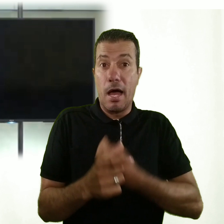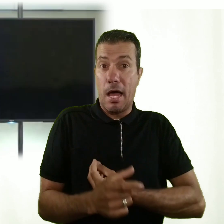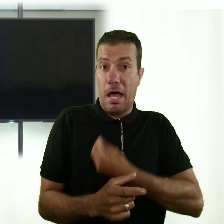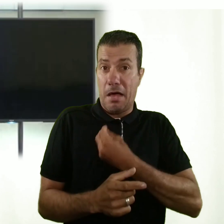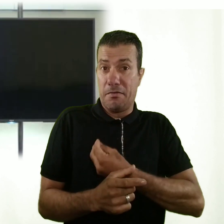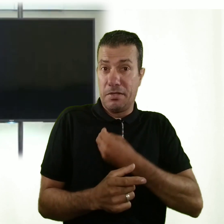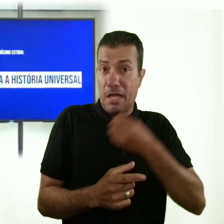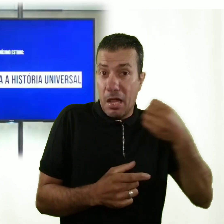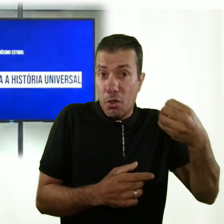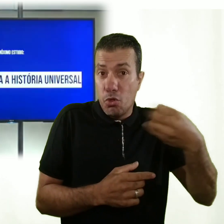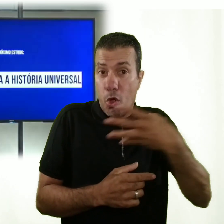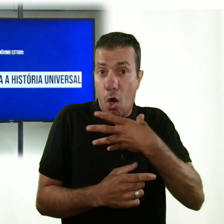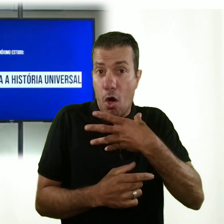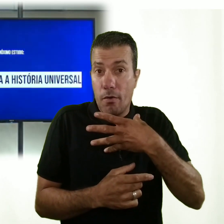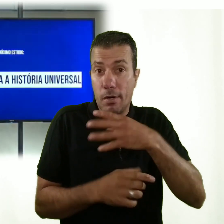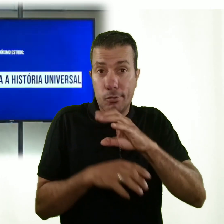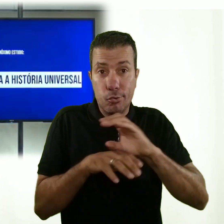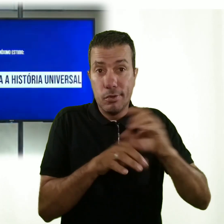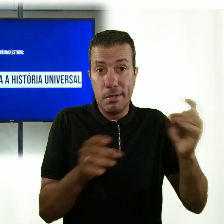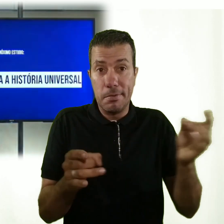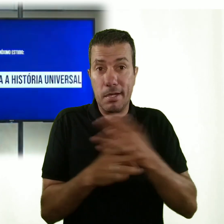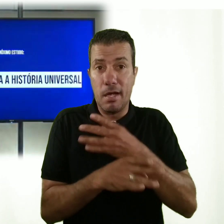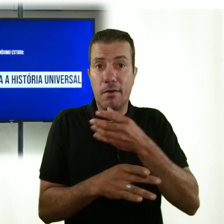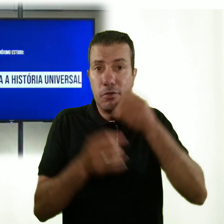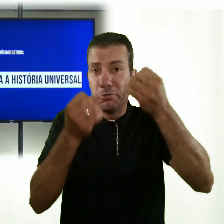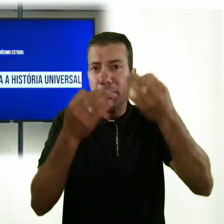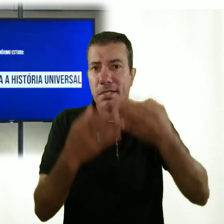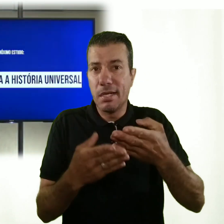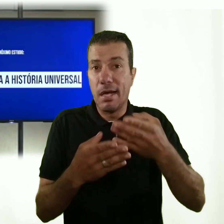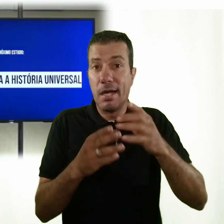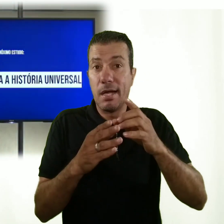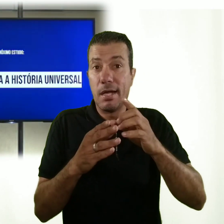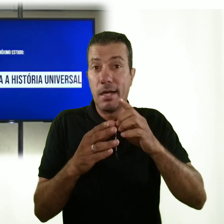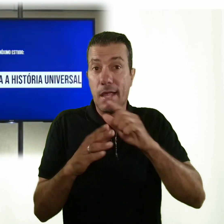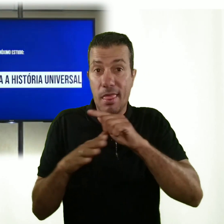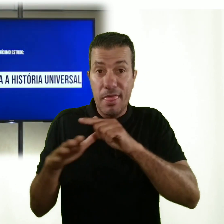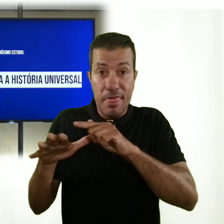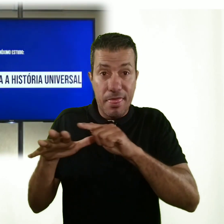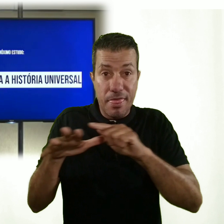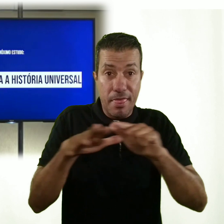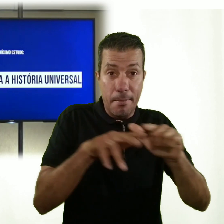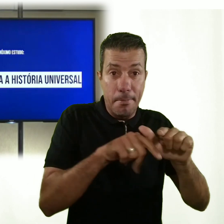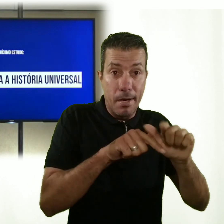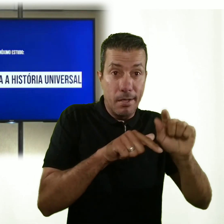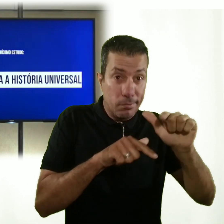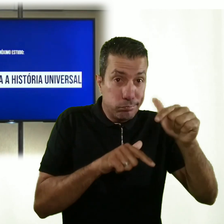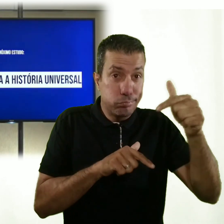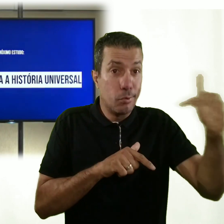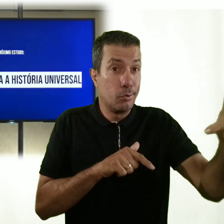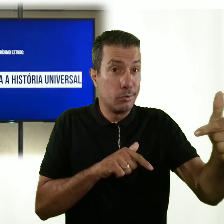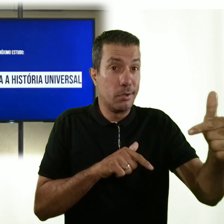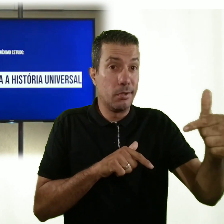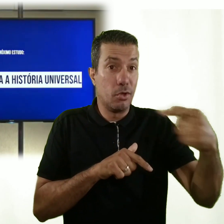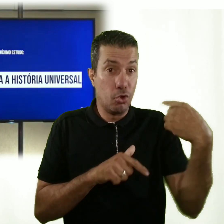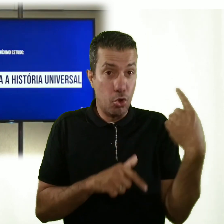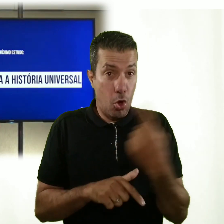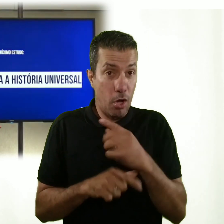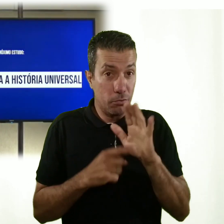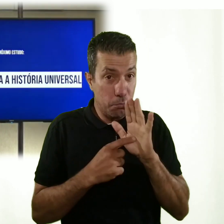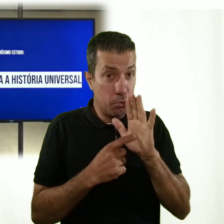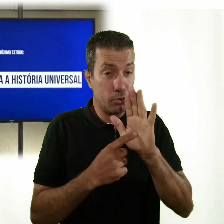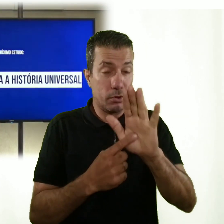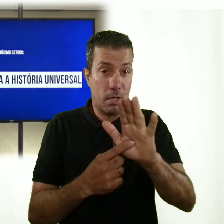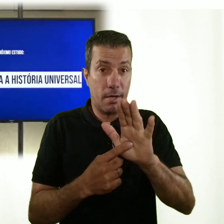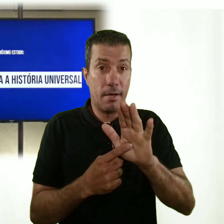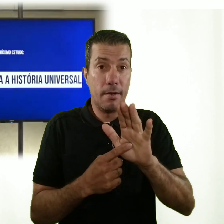esse curso terminar. E eu vou dizer para você o seguinte, semana que vem, eu vou mostrar para vocês, nós vamos mostrar para vocês, o